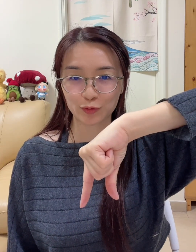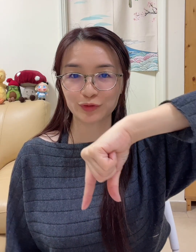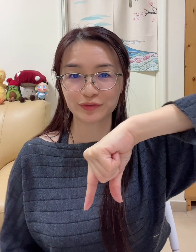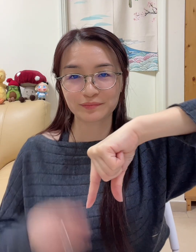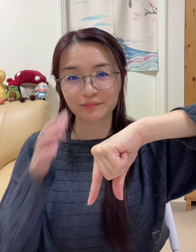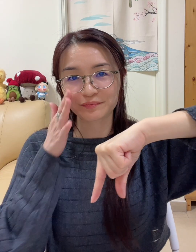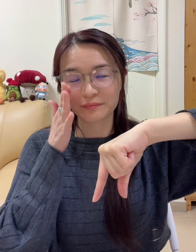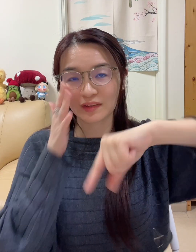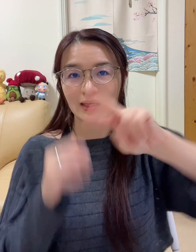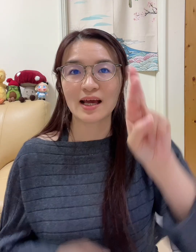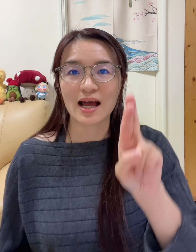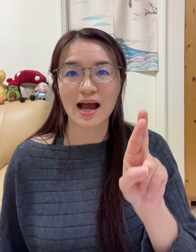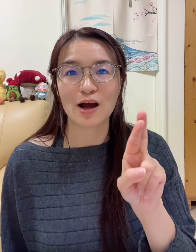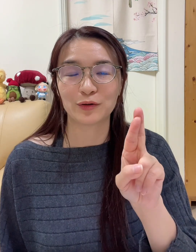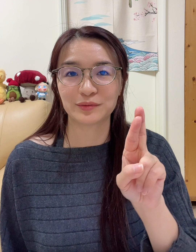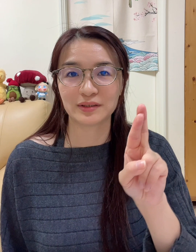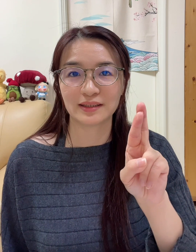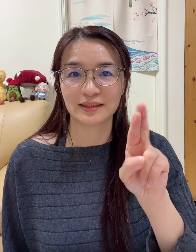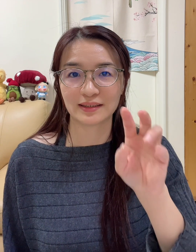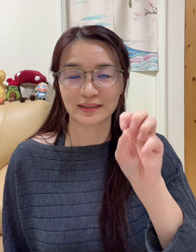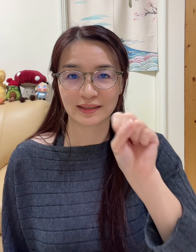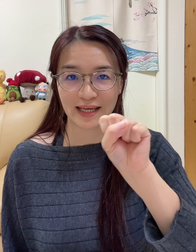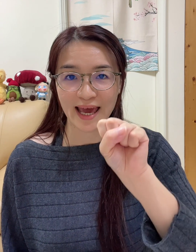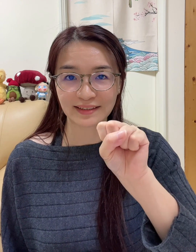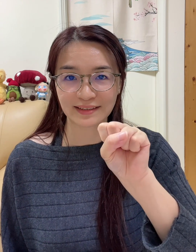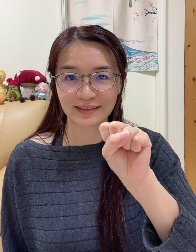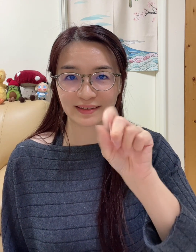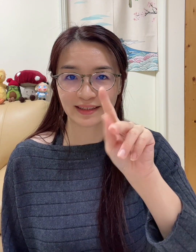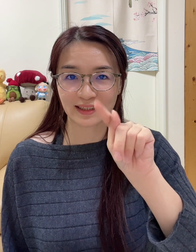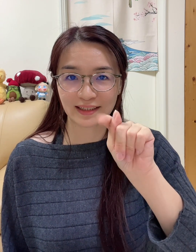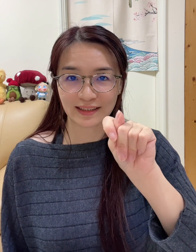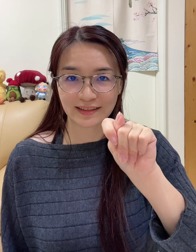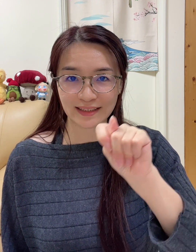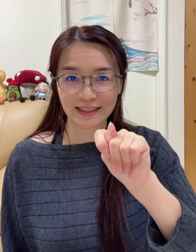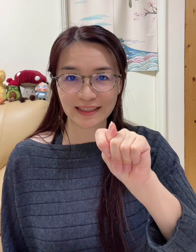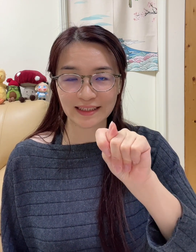Q R S T